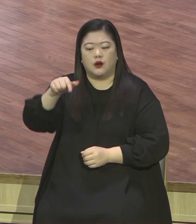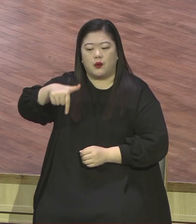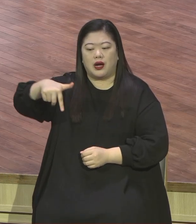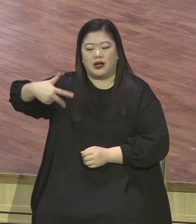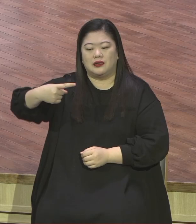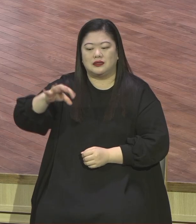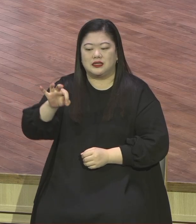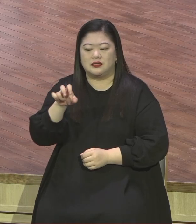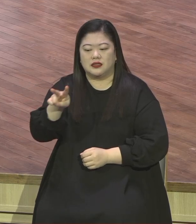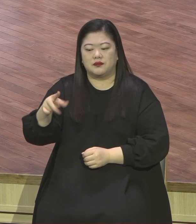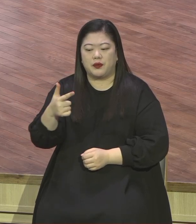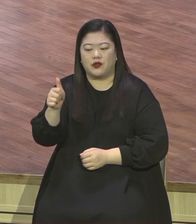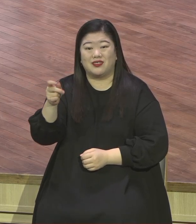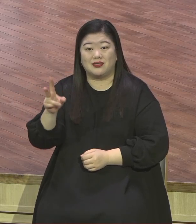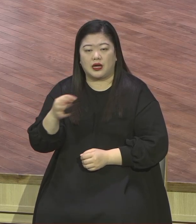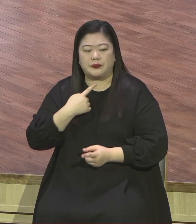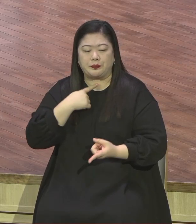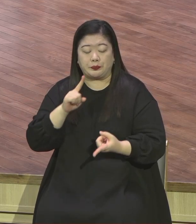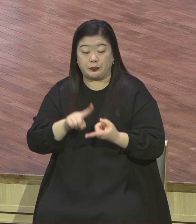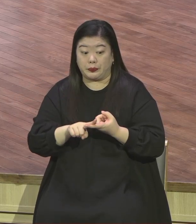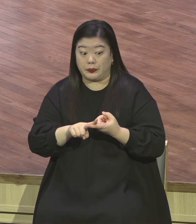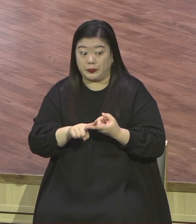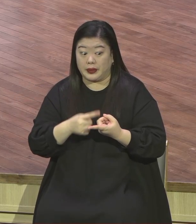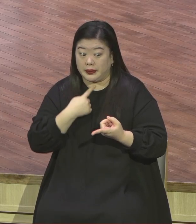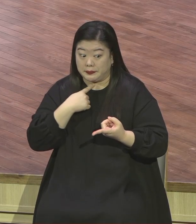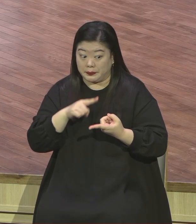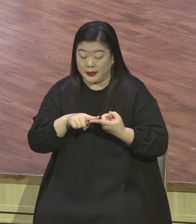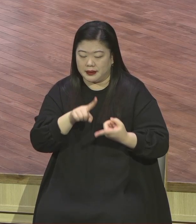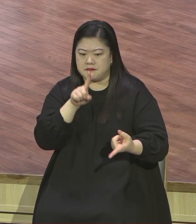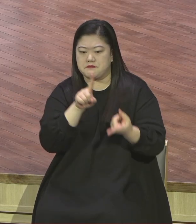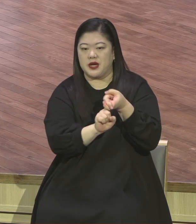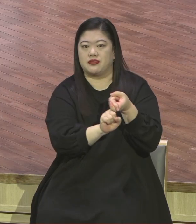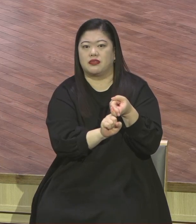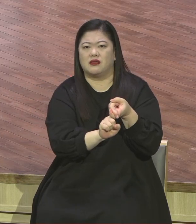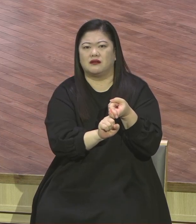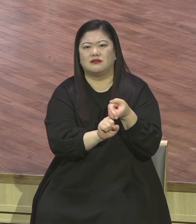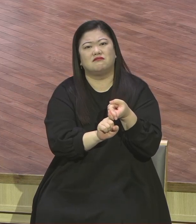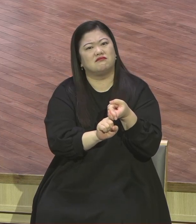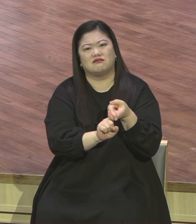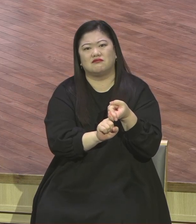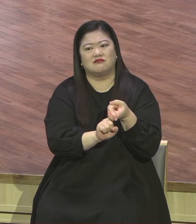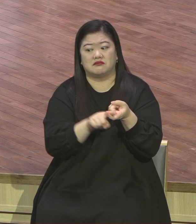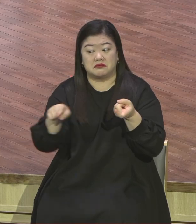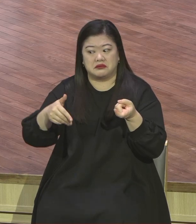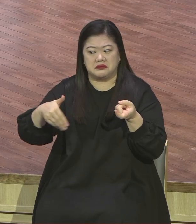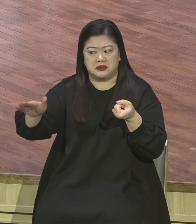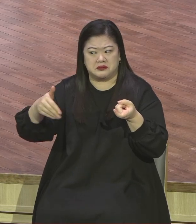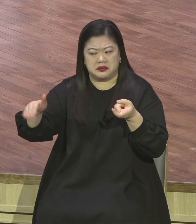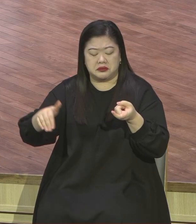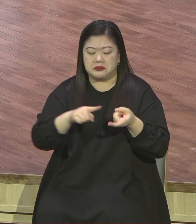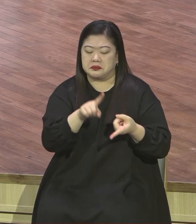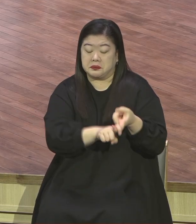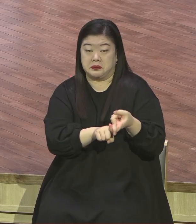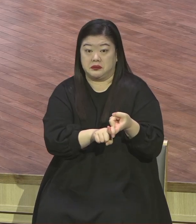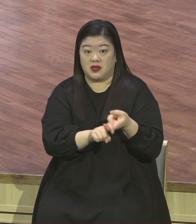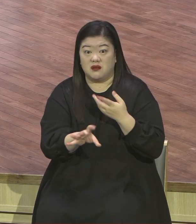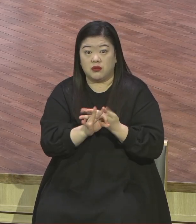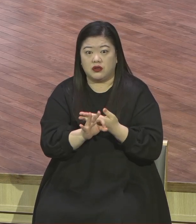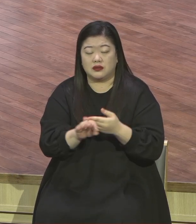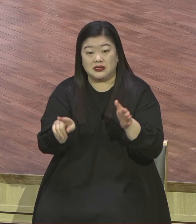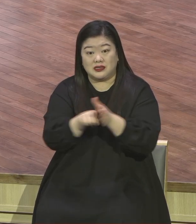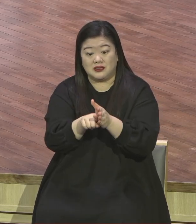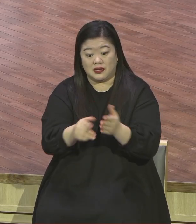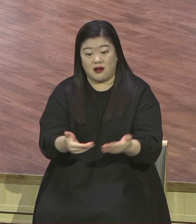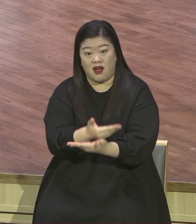사람들이 있습니다. 이런 사람들은 절대 믿음이 성장하지 않습니다. 특별히